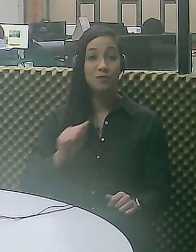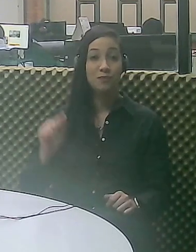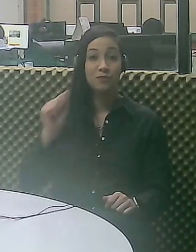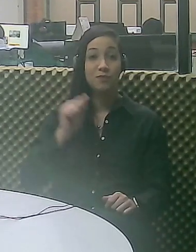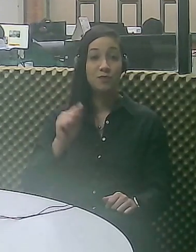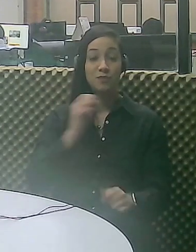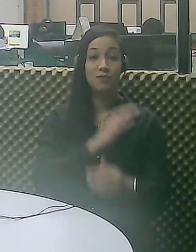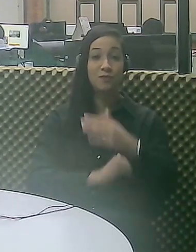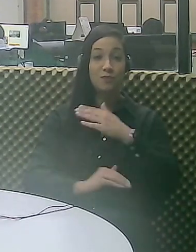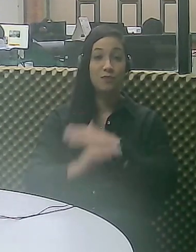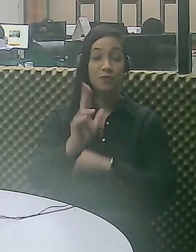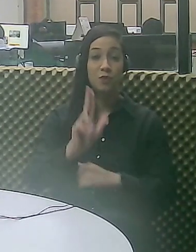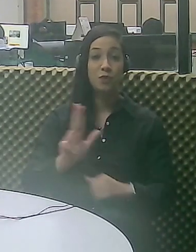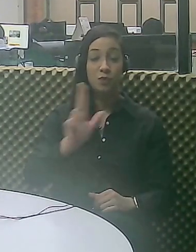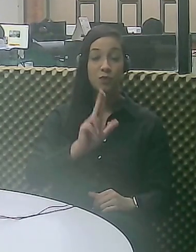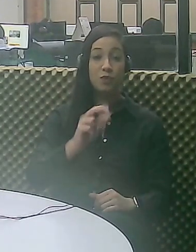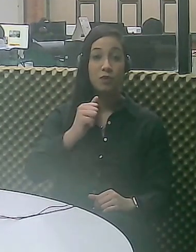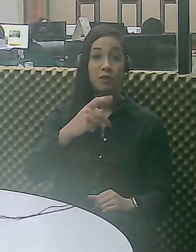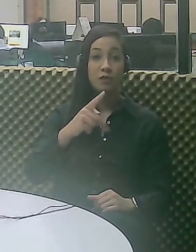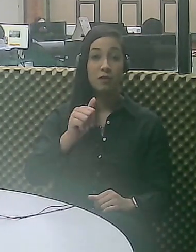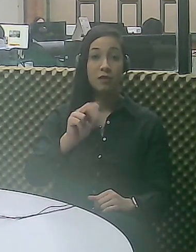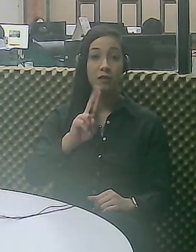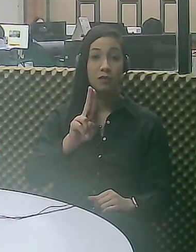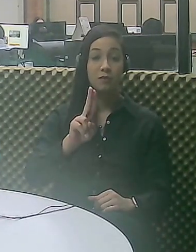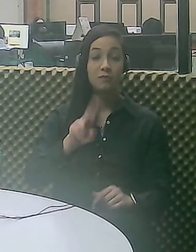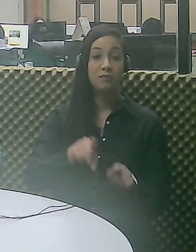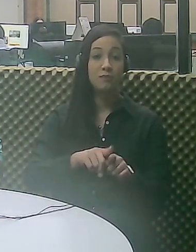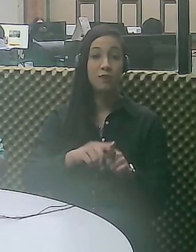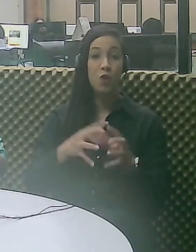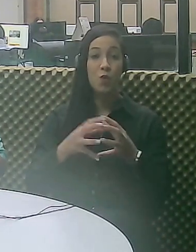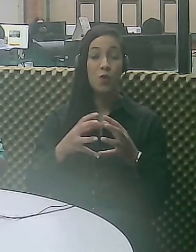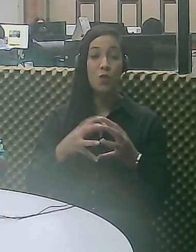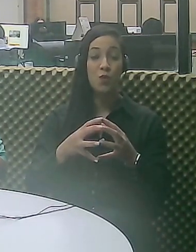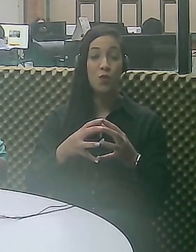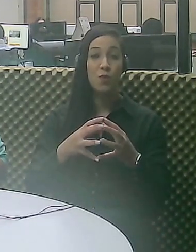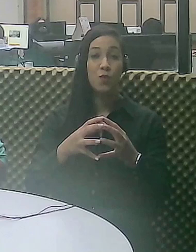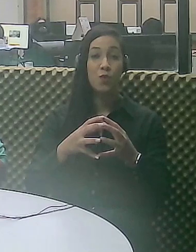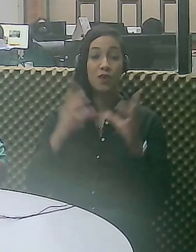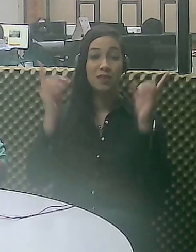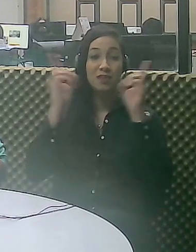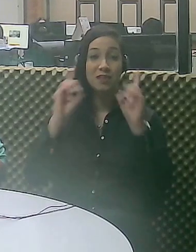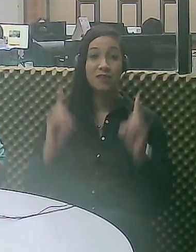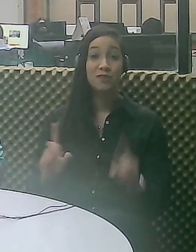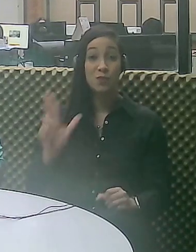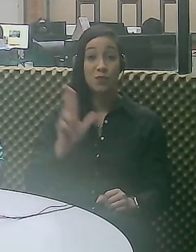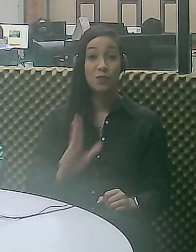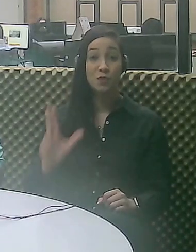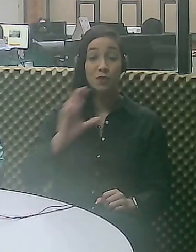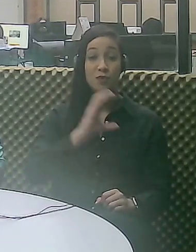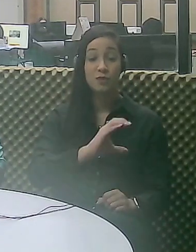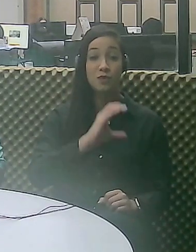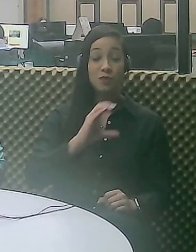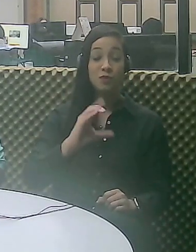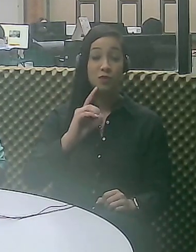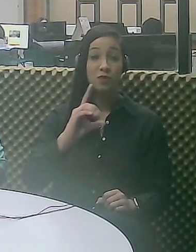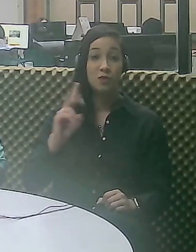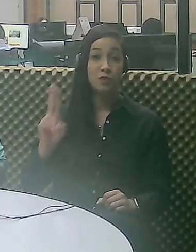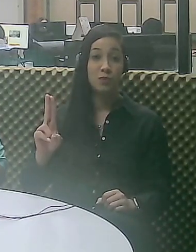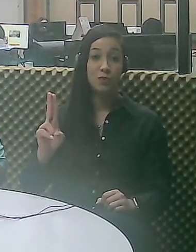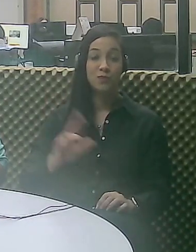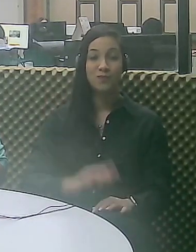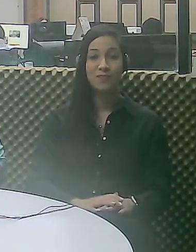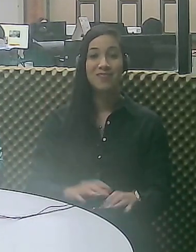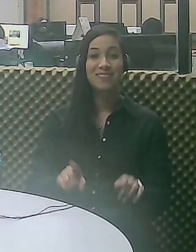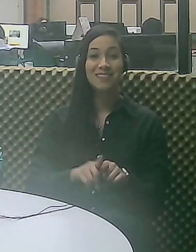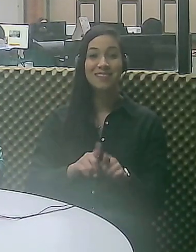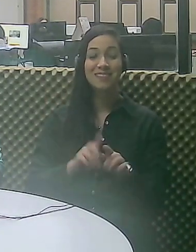dos Paraplégicos de Uberlândia, APARO, Clube Desportivo para Deficientes de Uberlândia, CDDU,